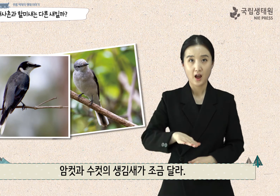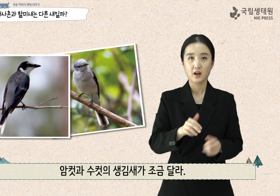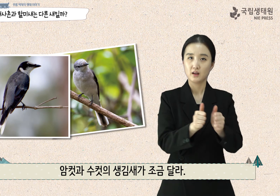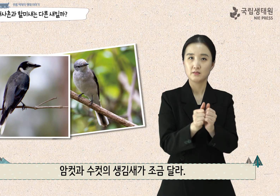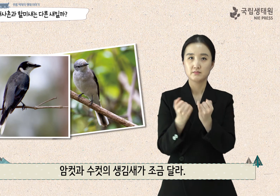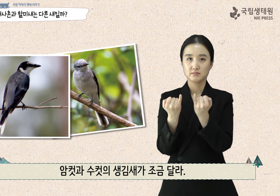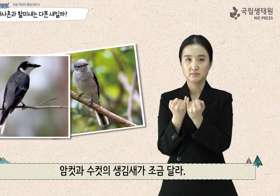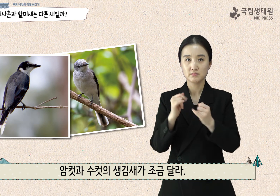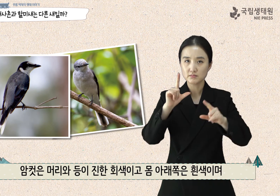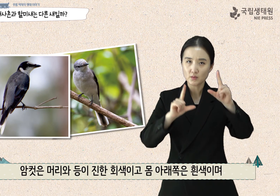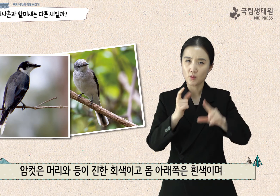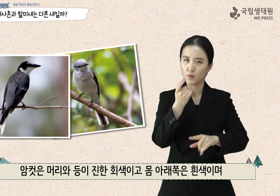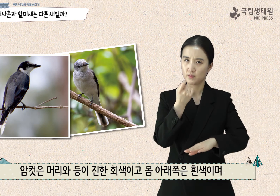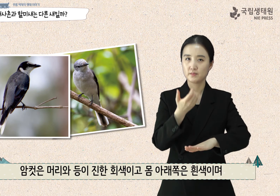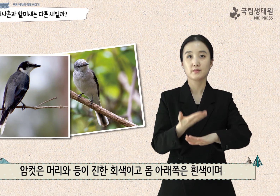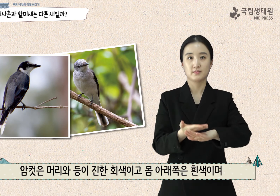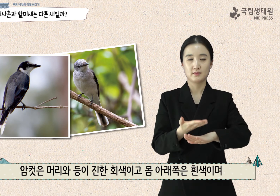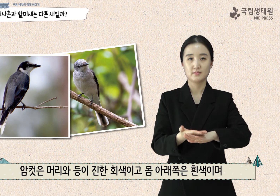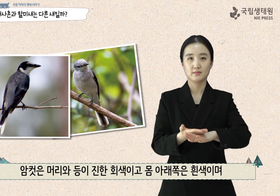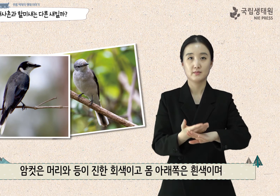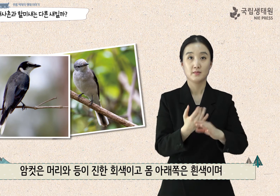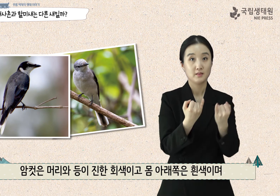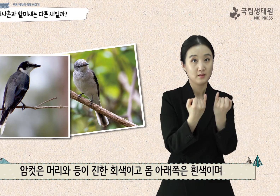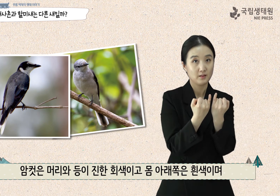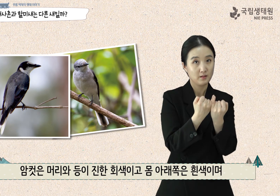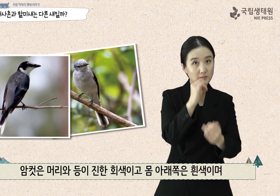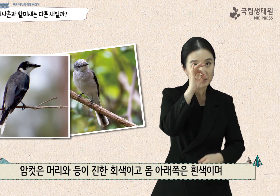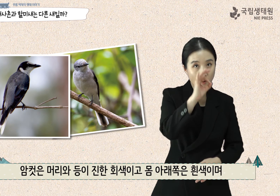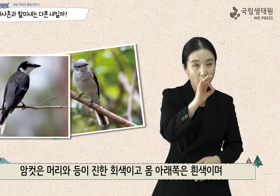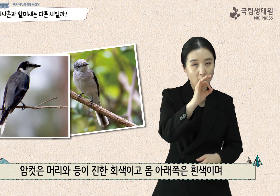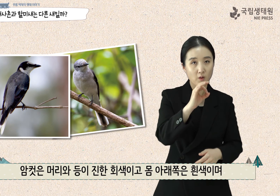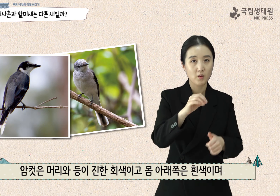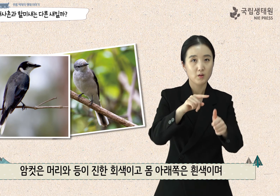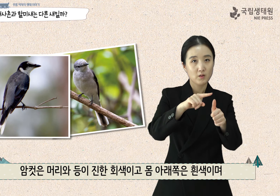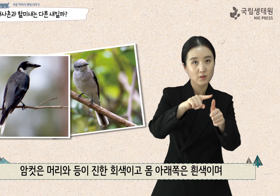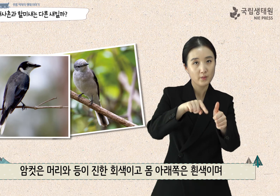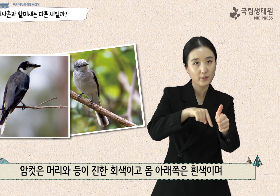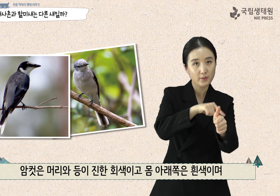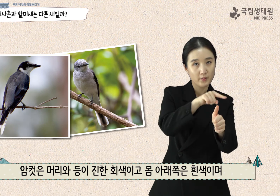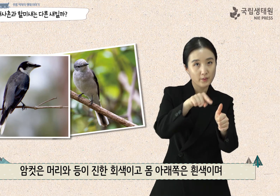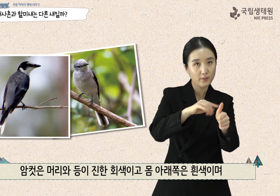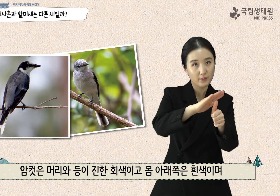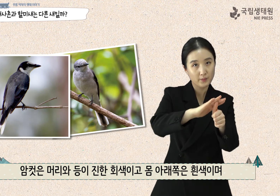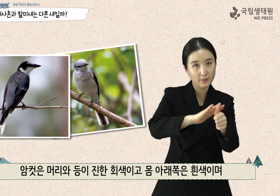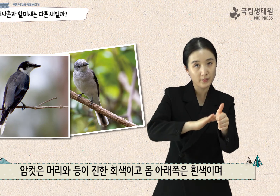달라. 암컷은 머리와 등이 진한 회색이고